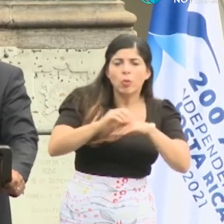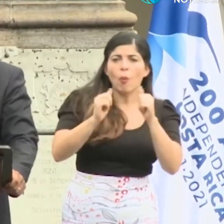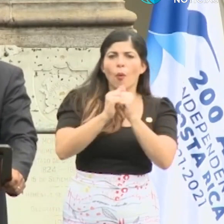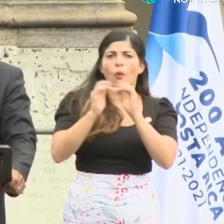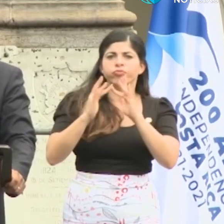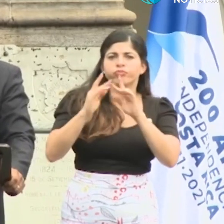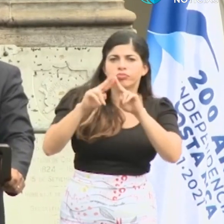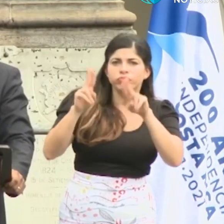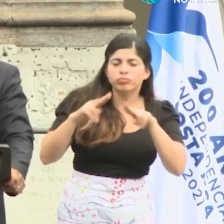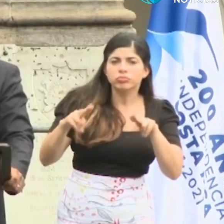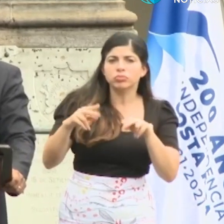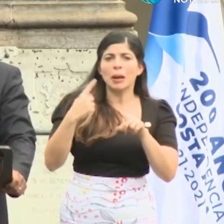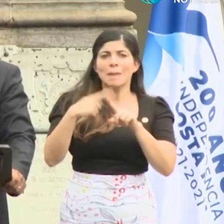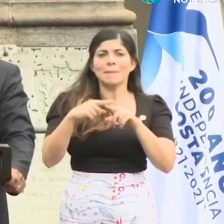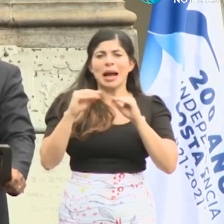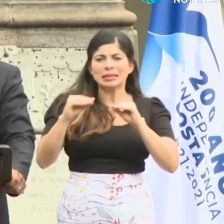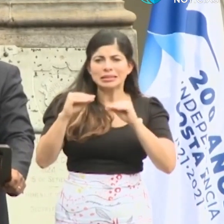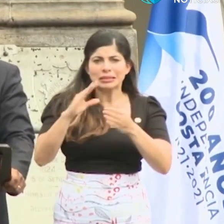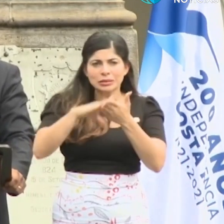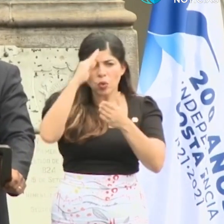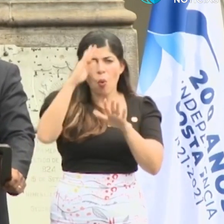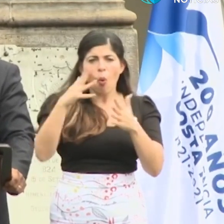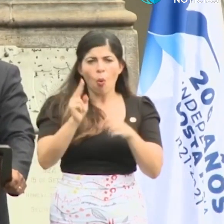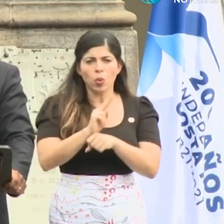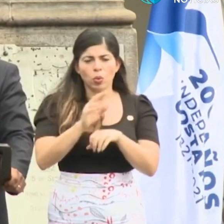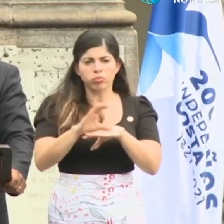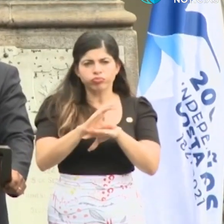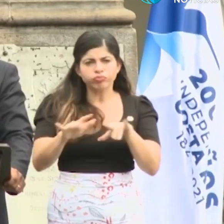conexión y con alfabetización digital.